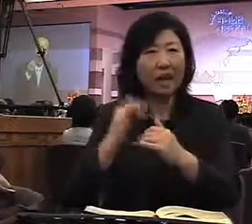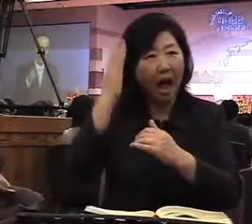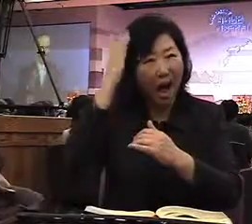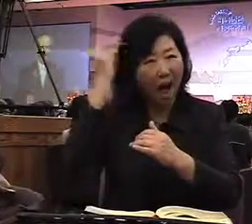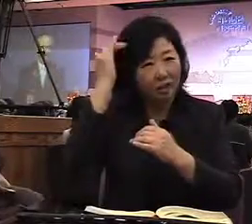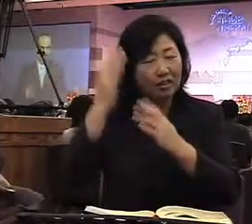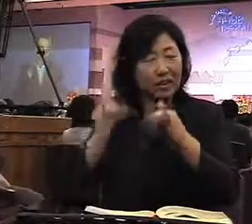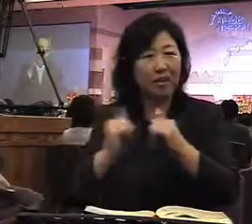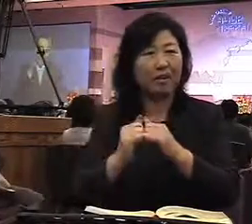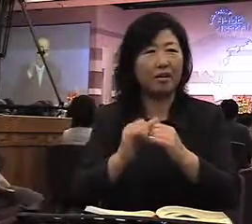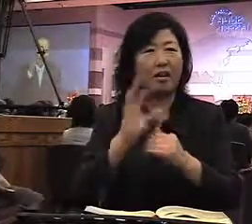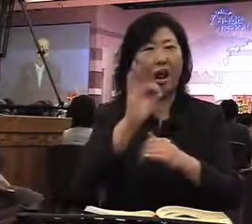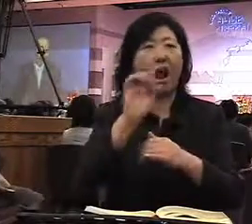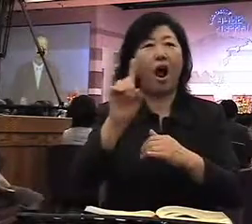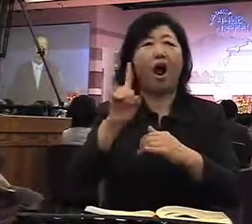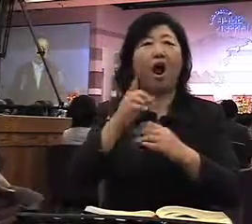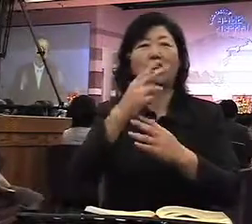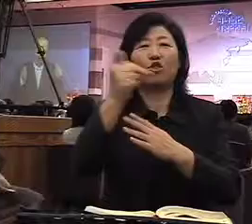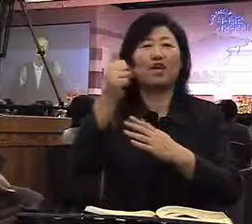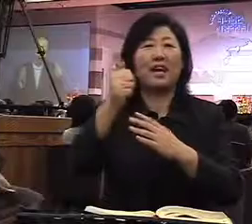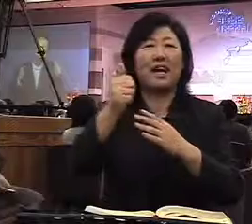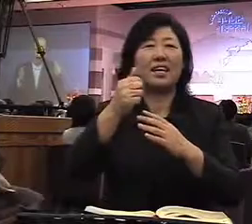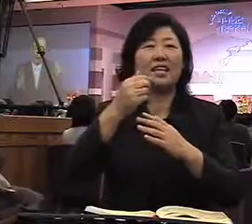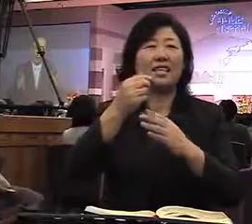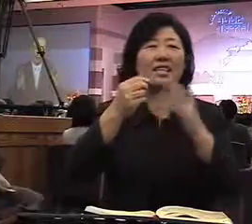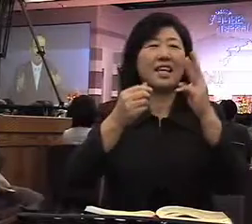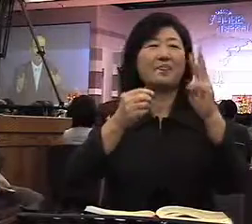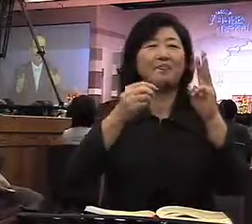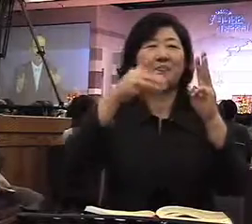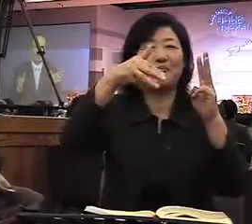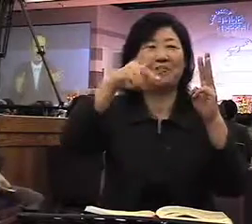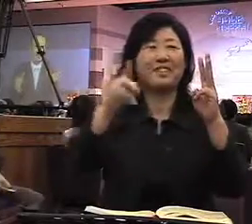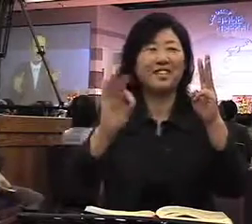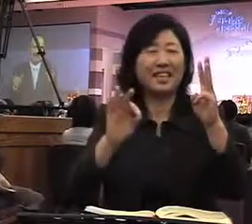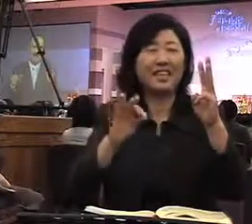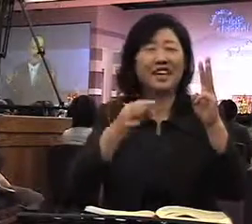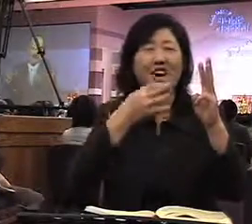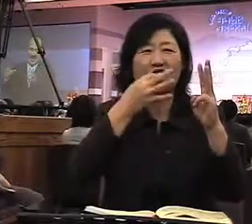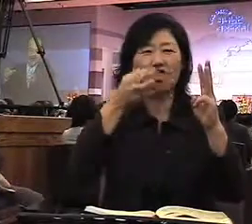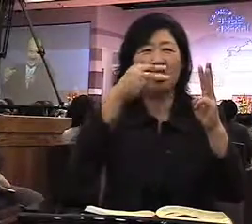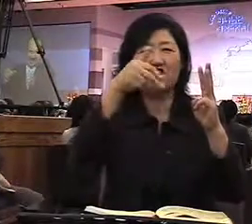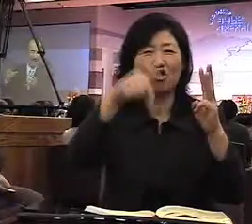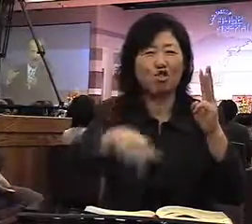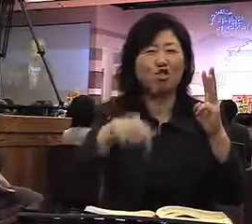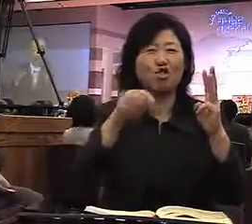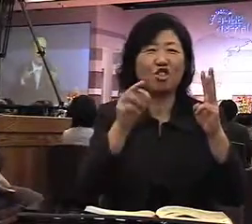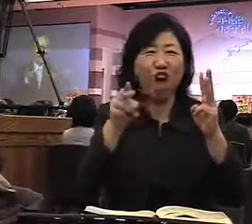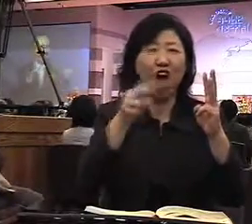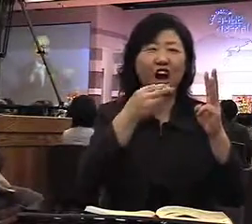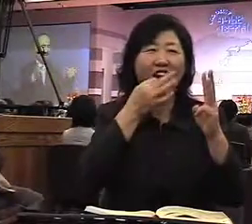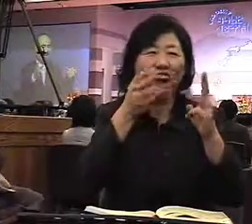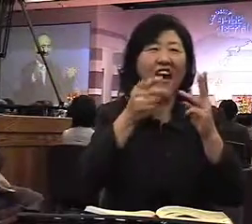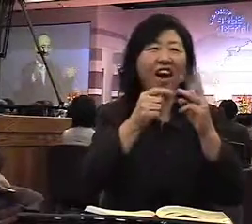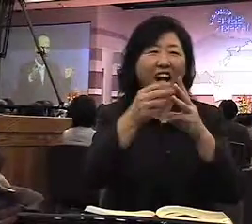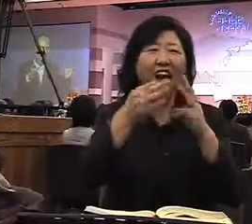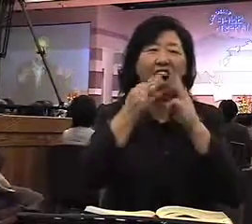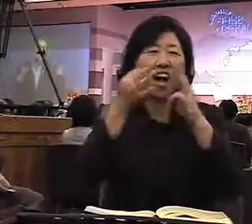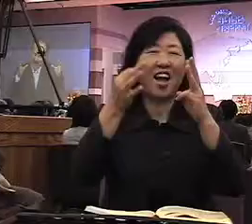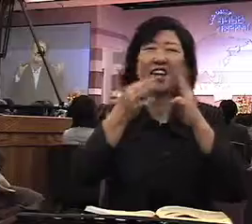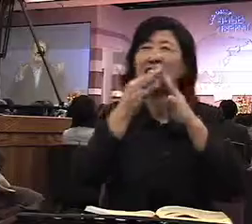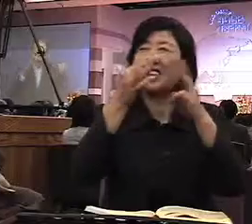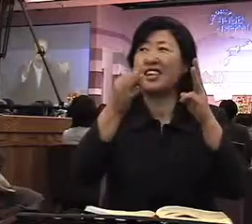가운데요. 주여 삼창하고 기도합시다. 주여 갑자기 모든 성도들이 막 황홀 속으로 빠져버리는 거예요.